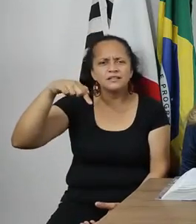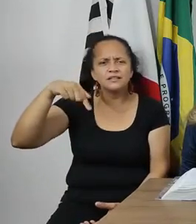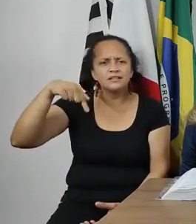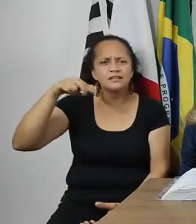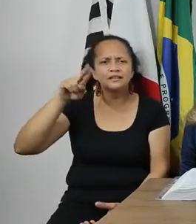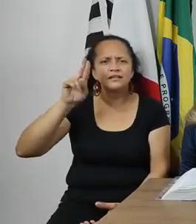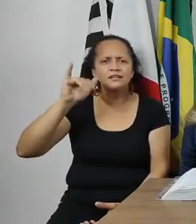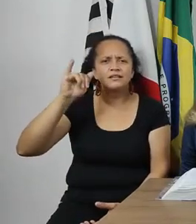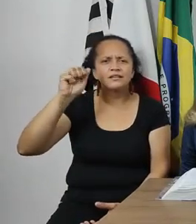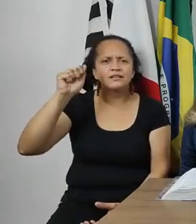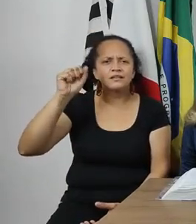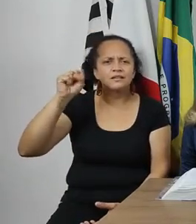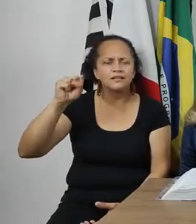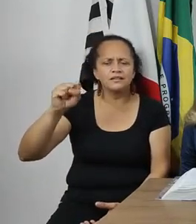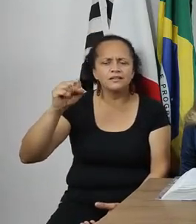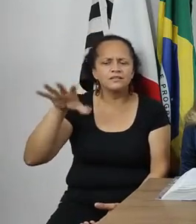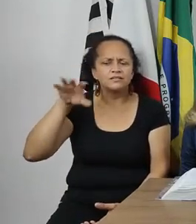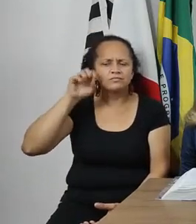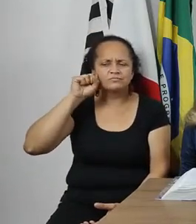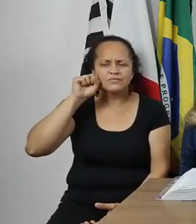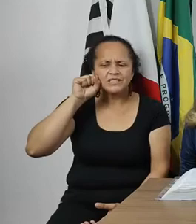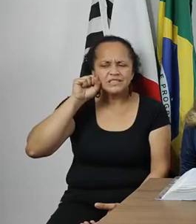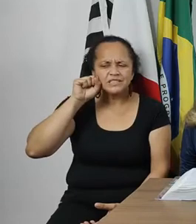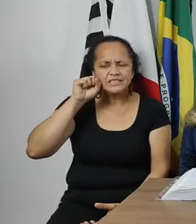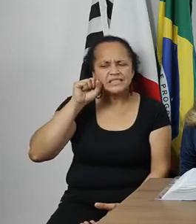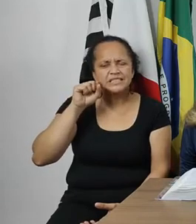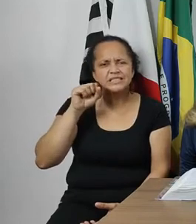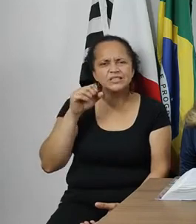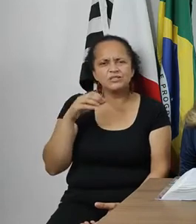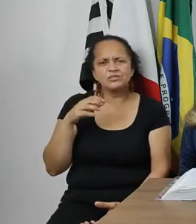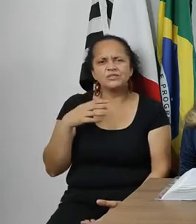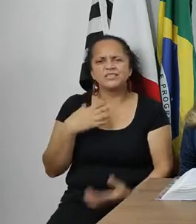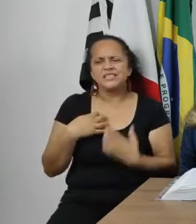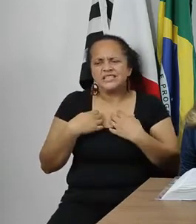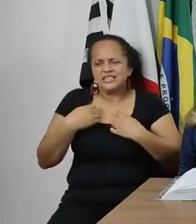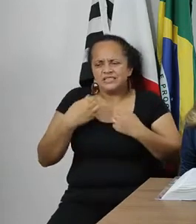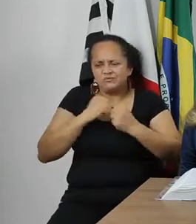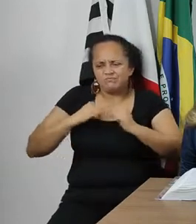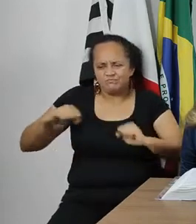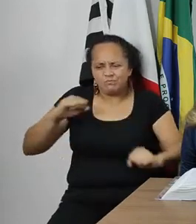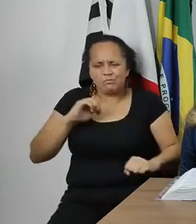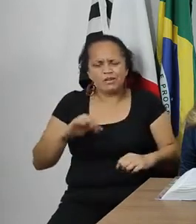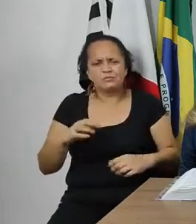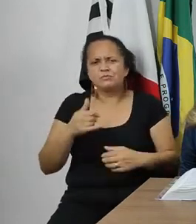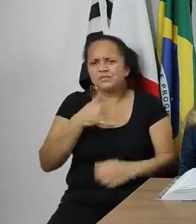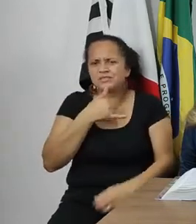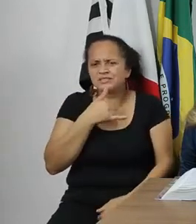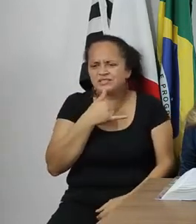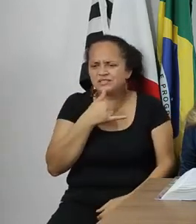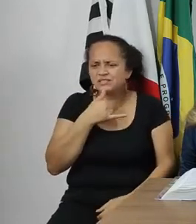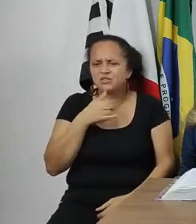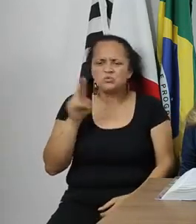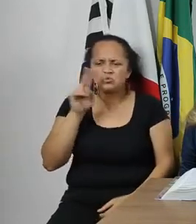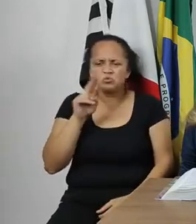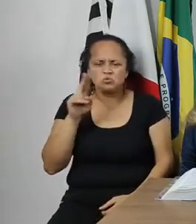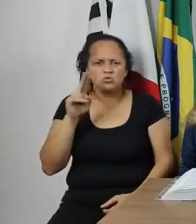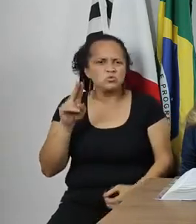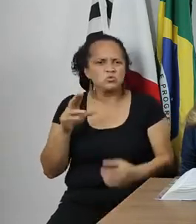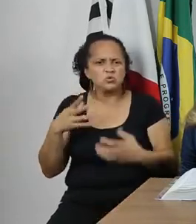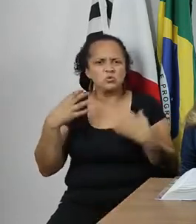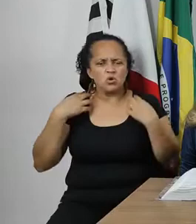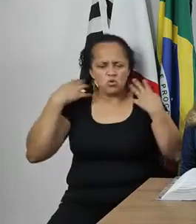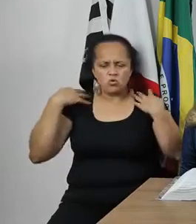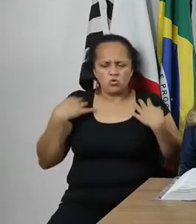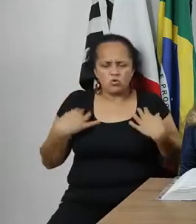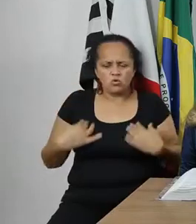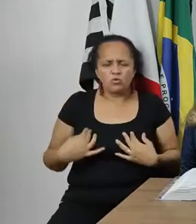suas roupas em sinal de tristeza, vestiu uma roupa feita de pano grosseiro e foi para